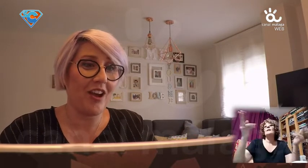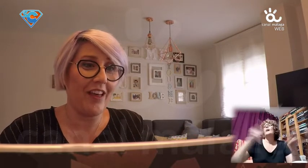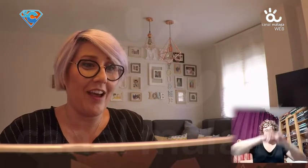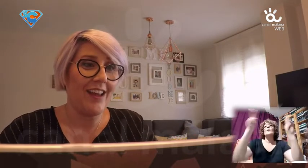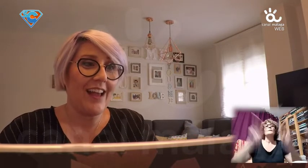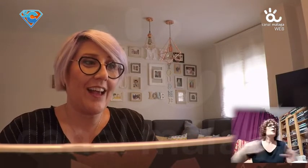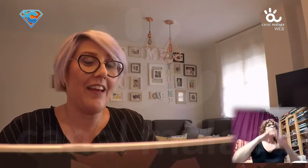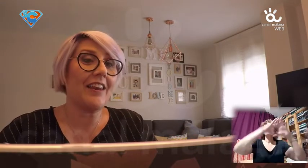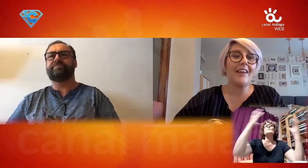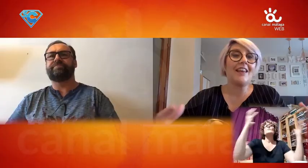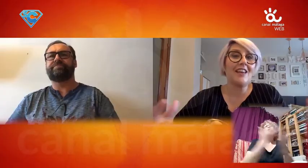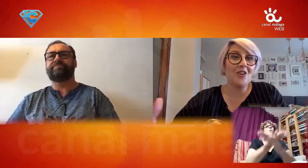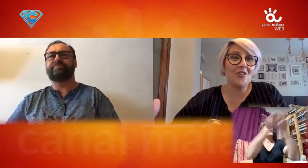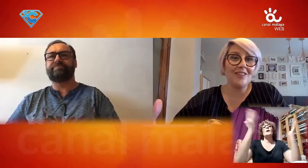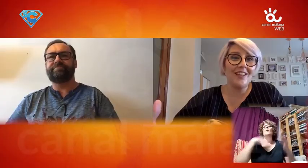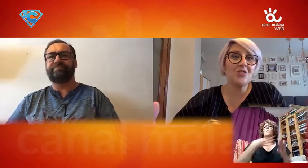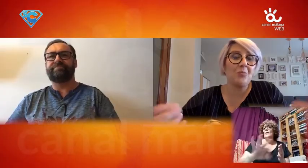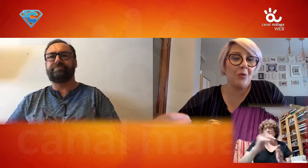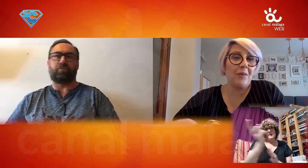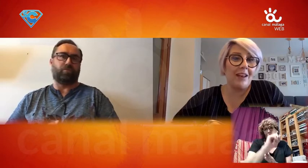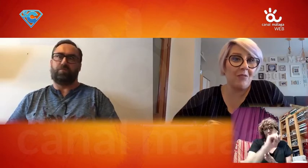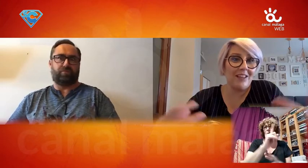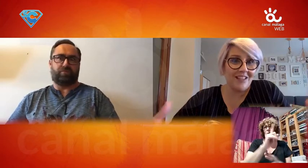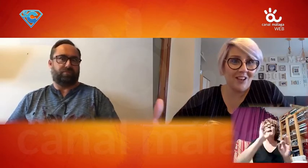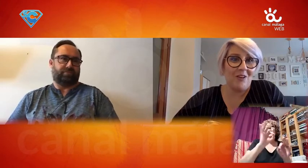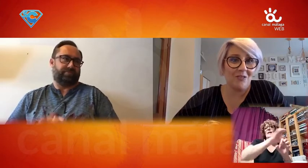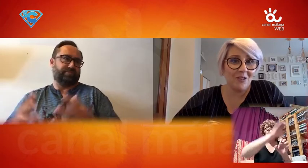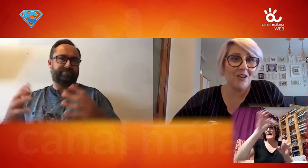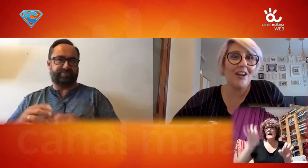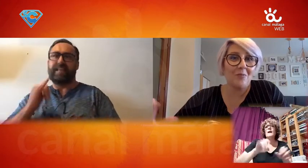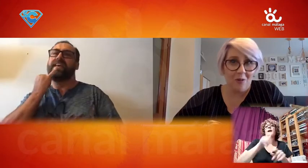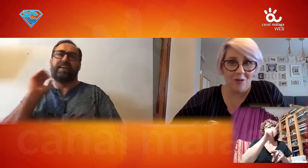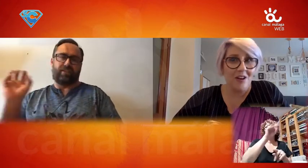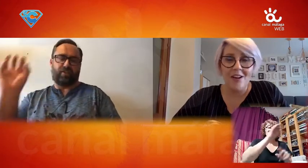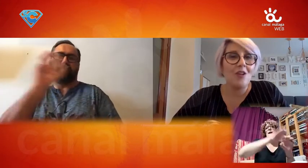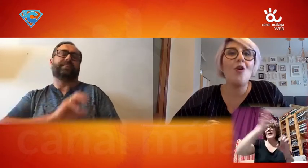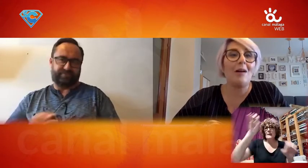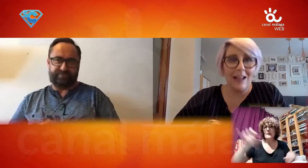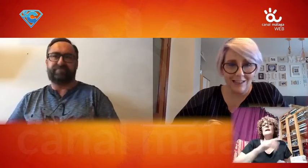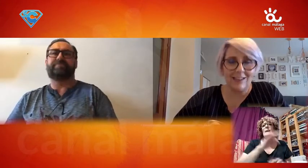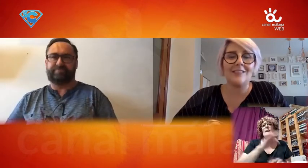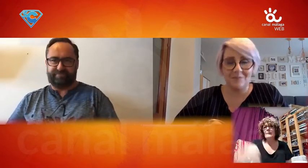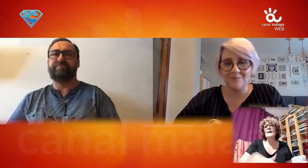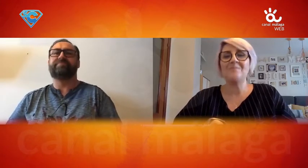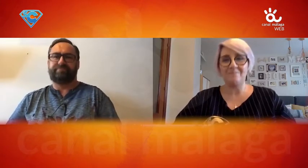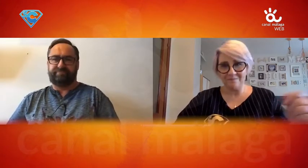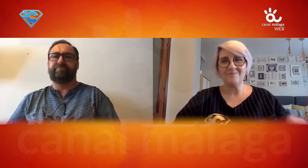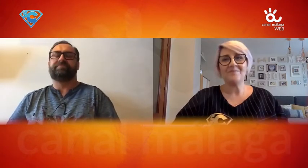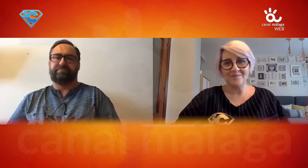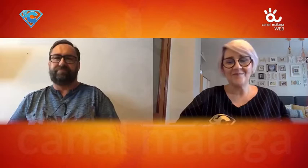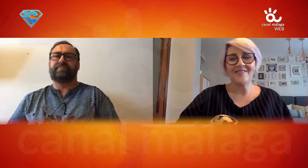pero claro, cada región tiene su propia lengua de signos autóctona, como los hablantes. Cada país